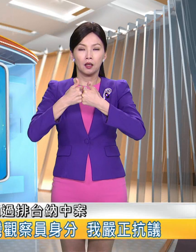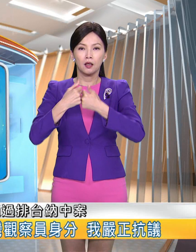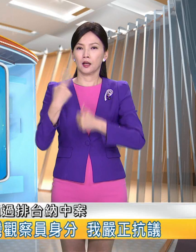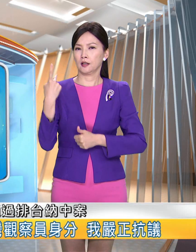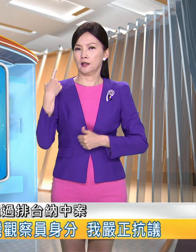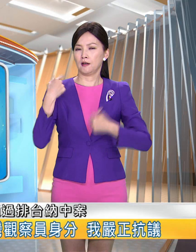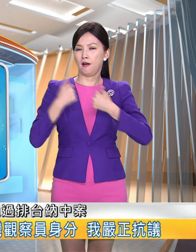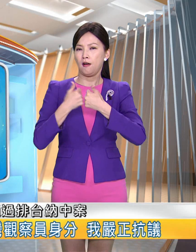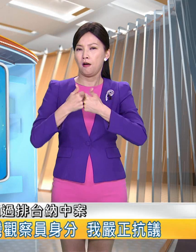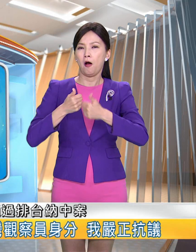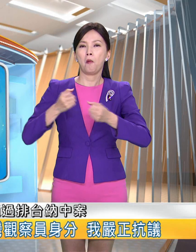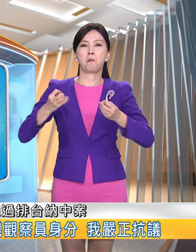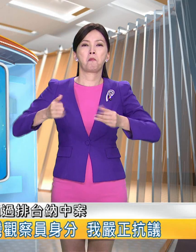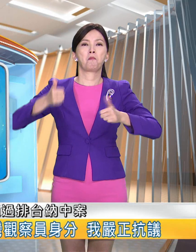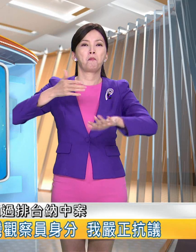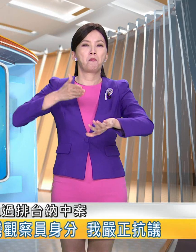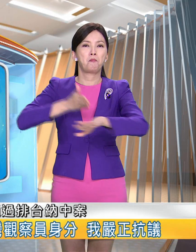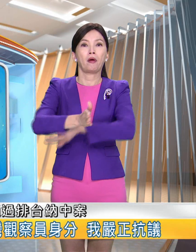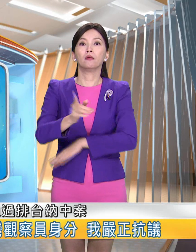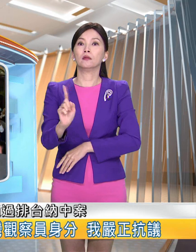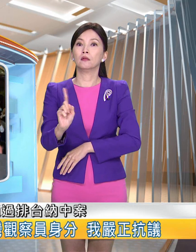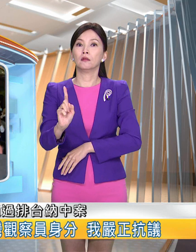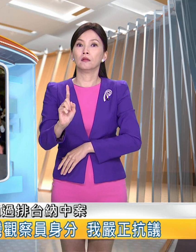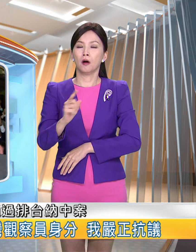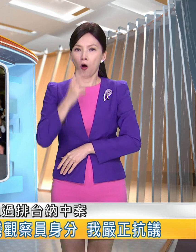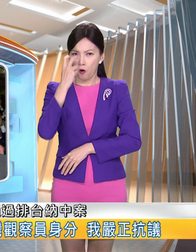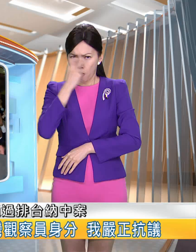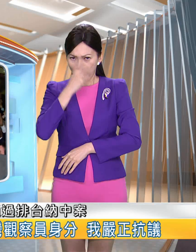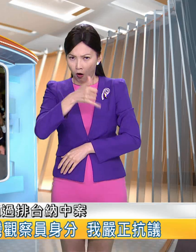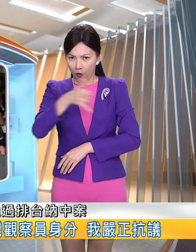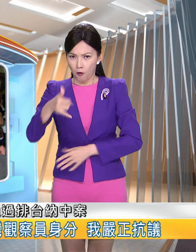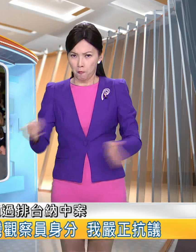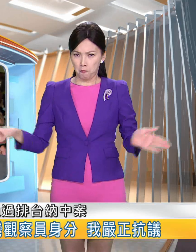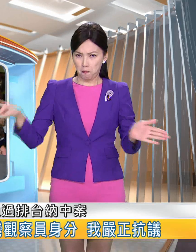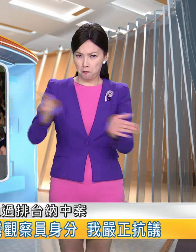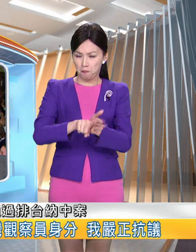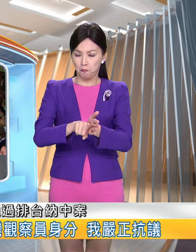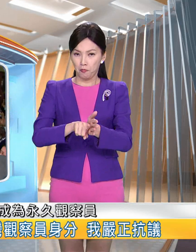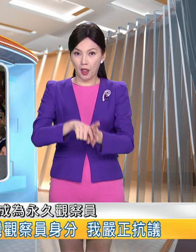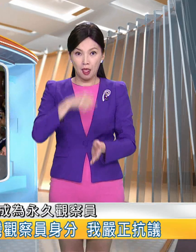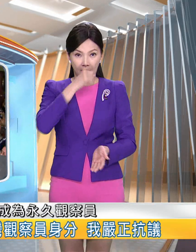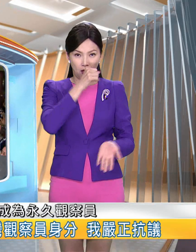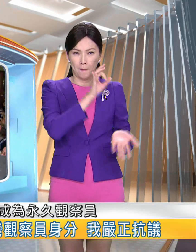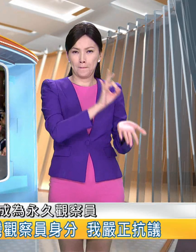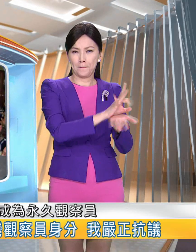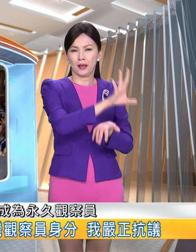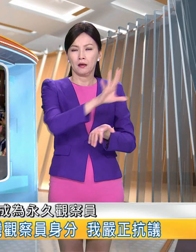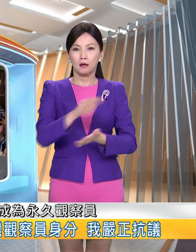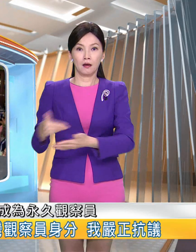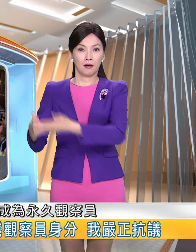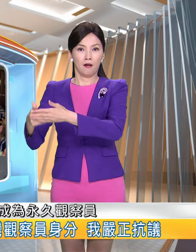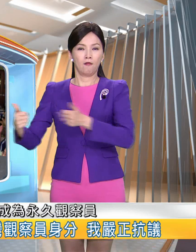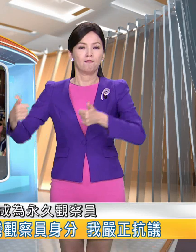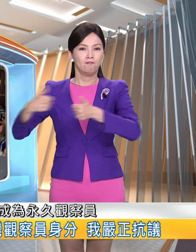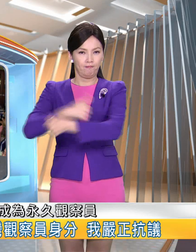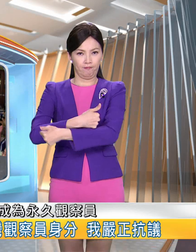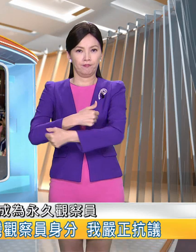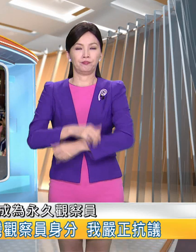中美洲议会21日通过排台纳中案，批准中国取代台湾成为永久观察